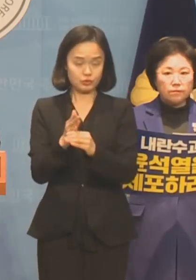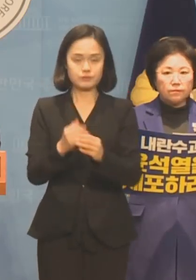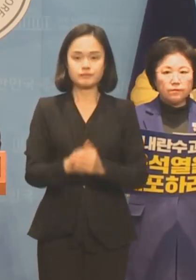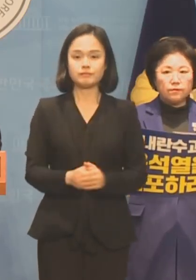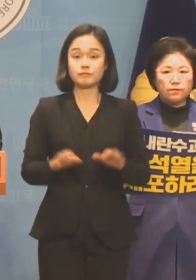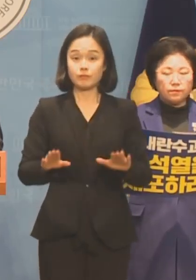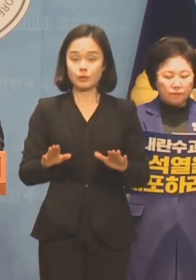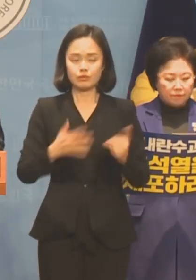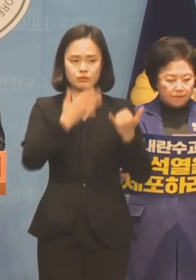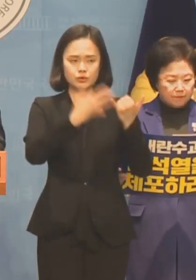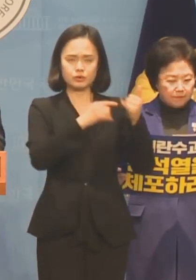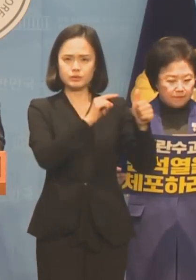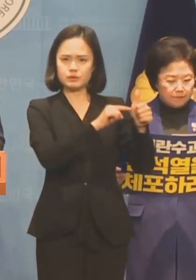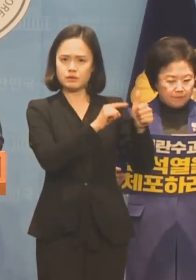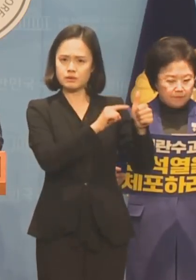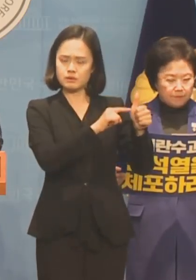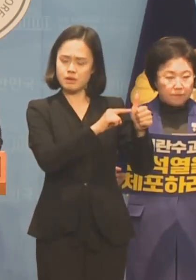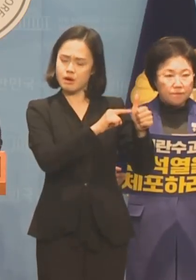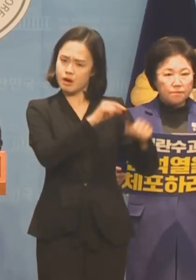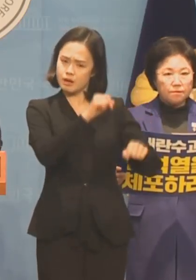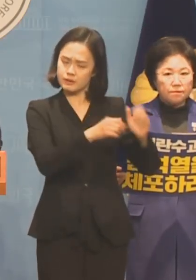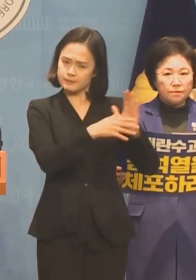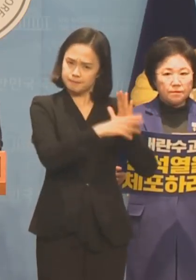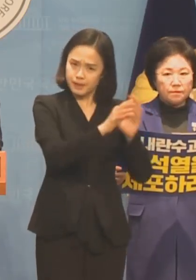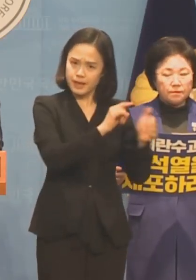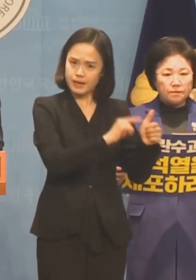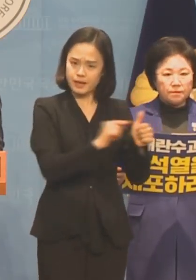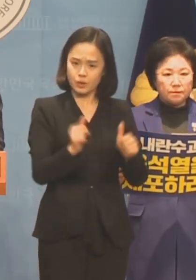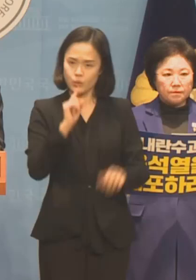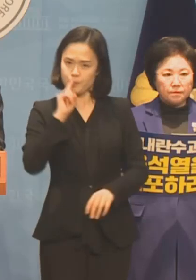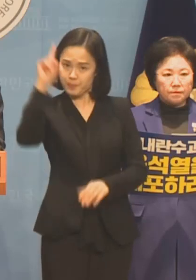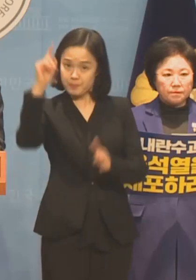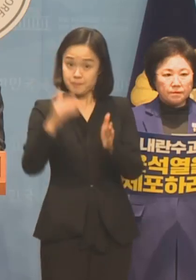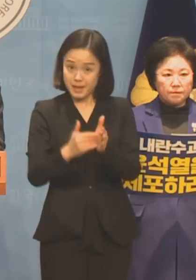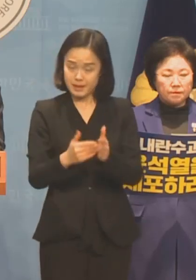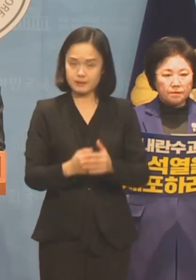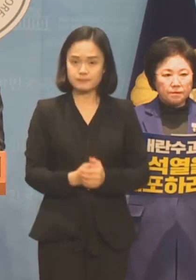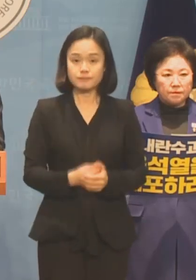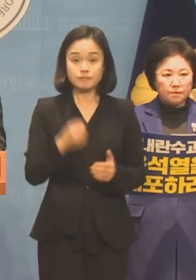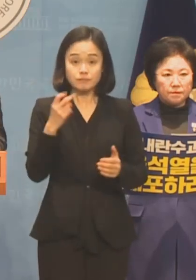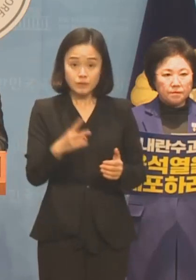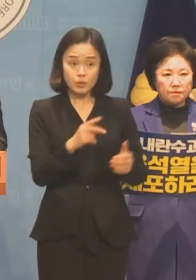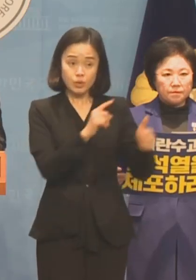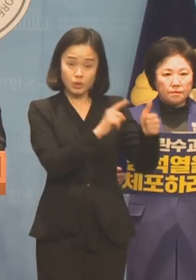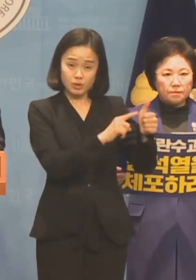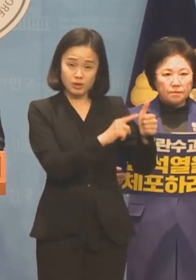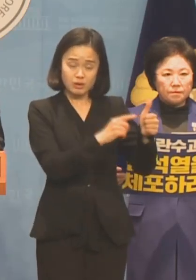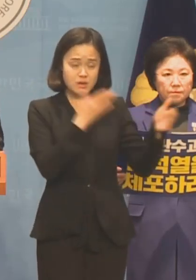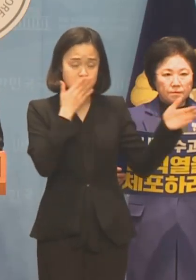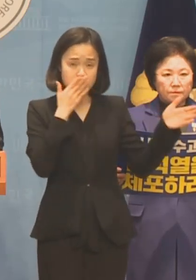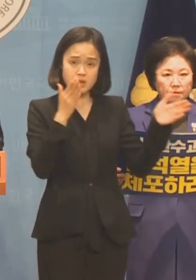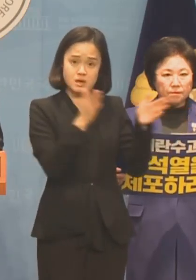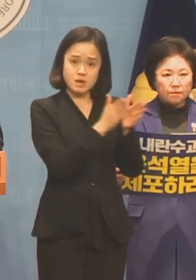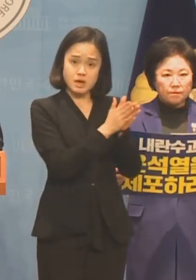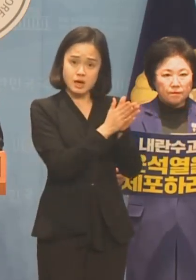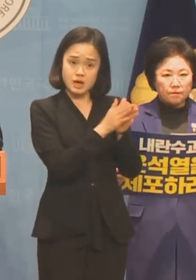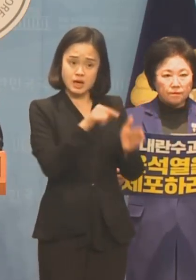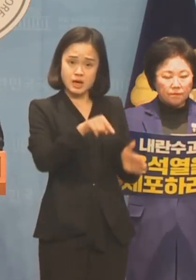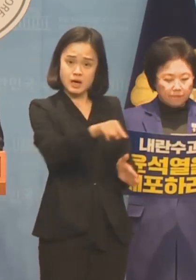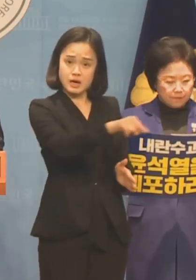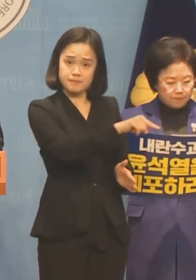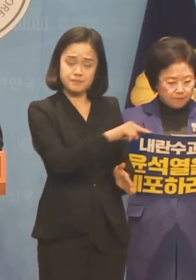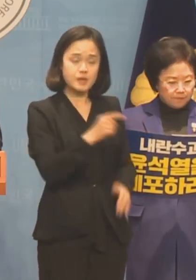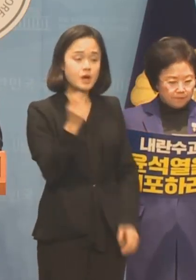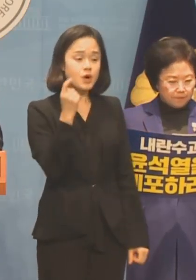대표적인 유튜버를 고발했지만 단순히 유튜브만이 아니라 거기에 동조하고 그 생산된 허위